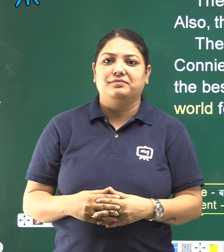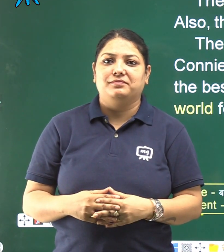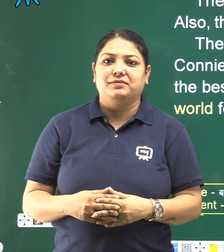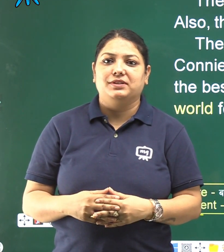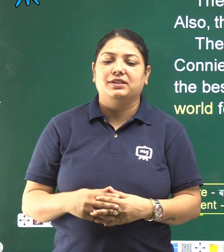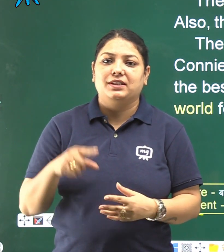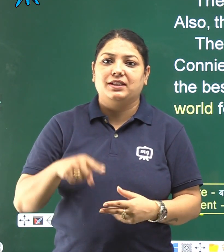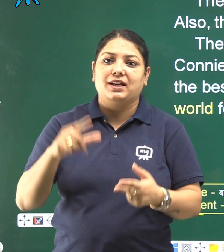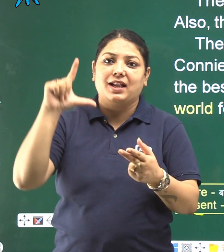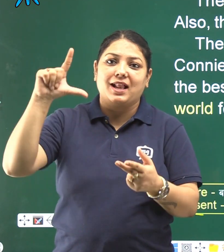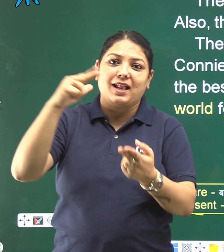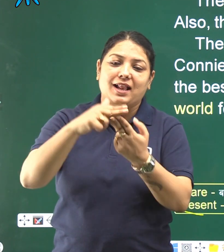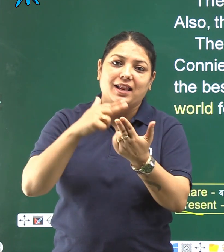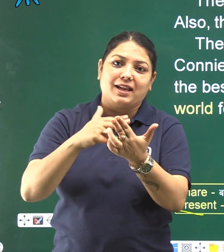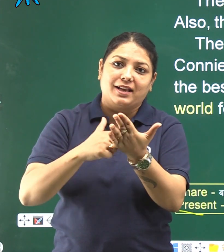यह पत्र